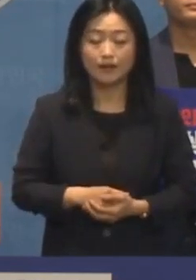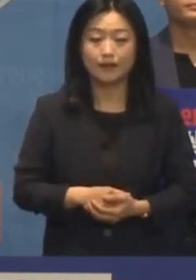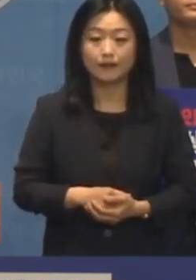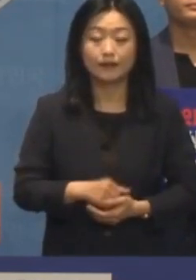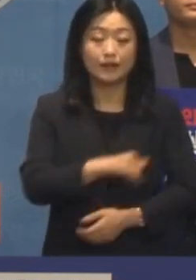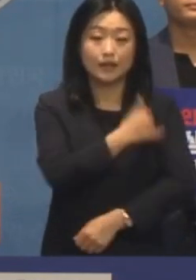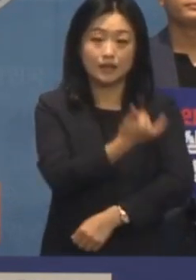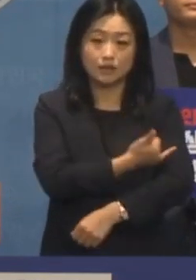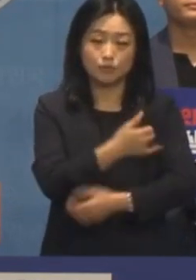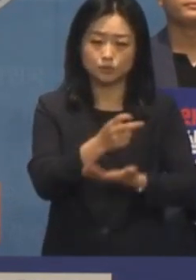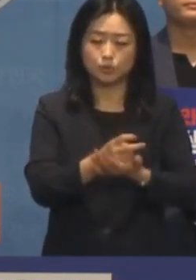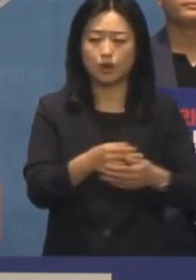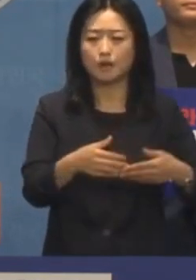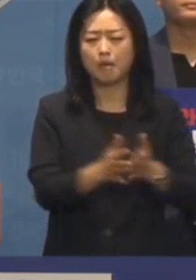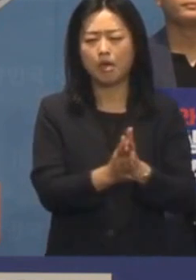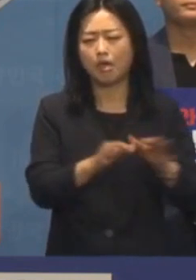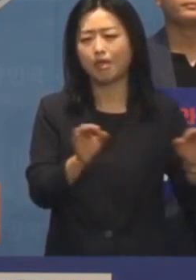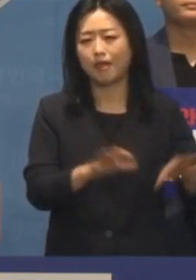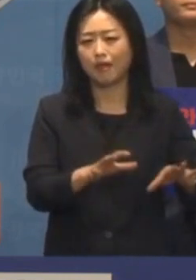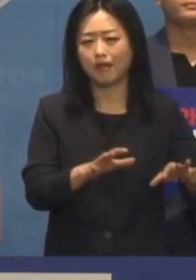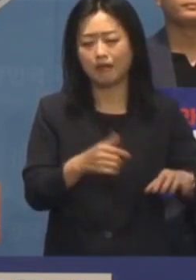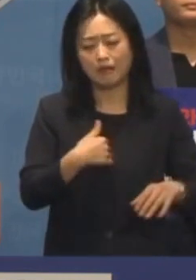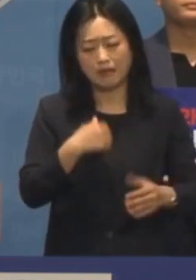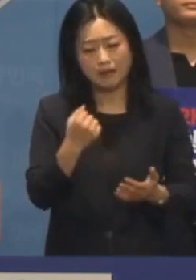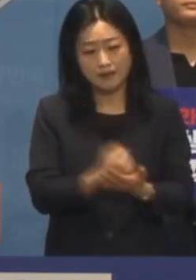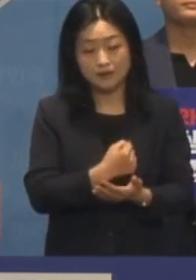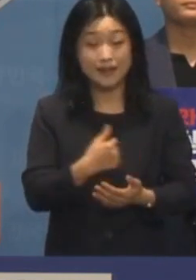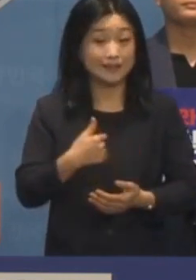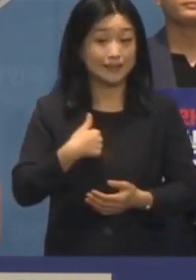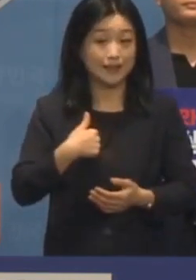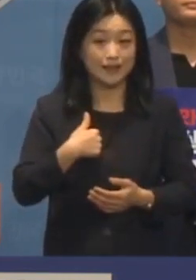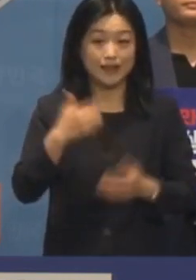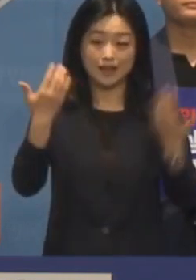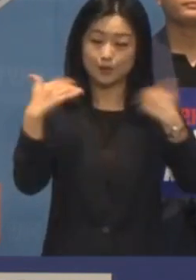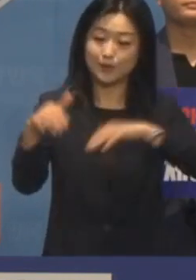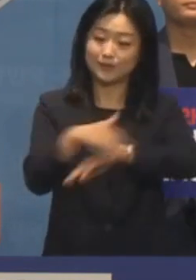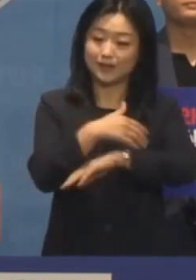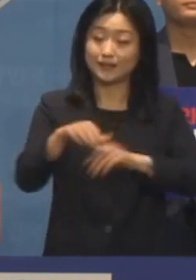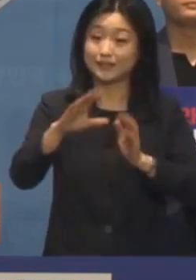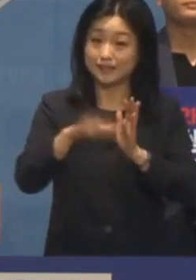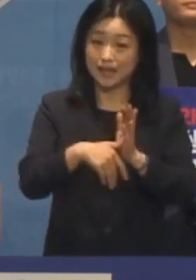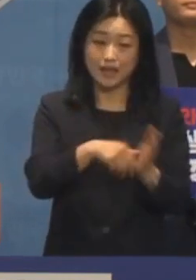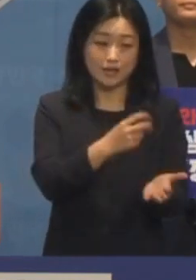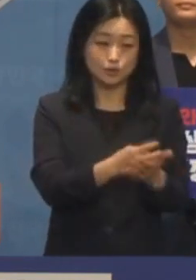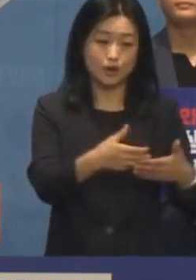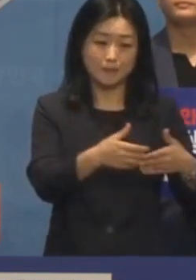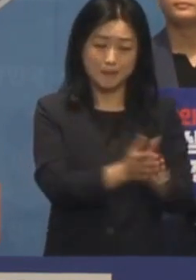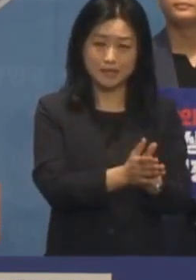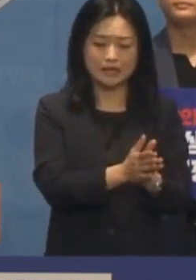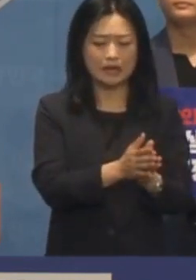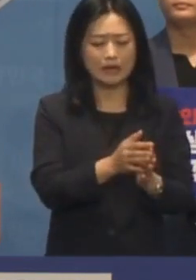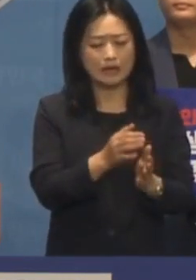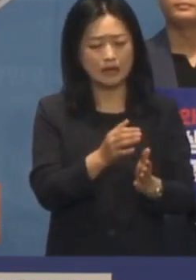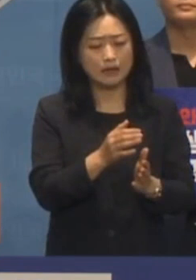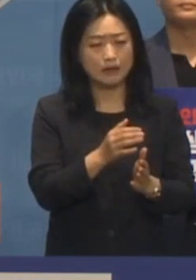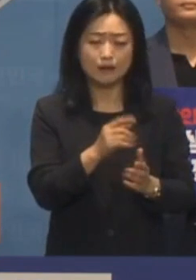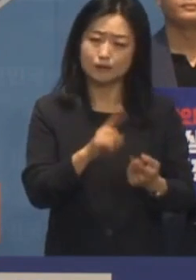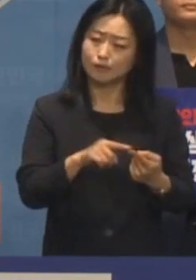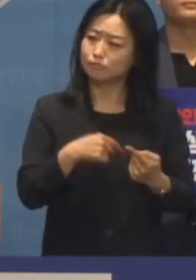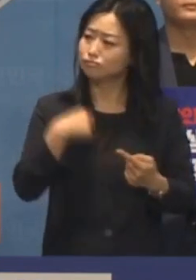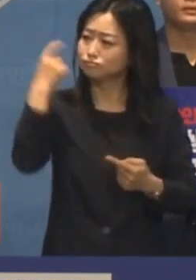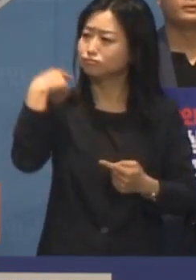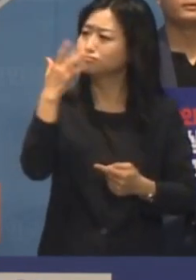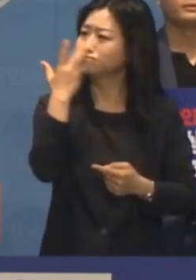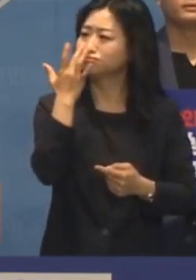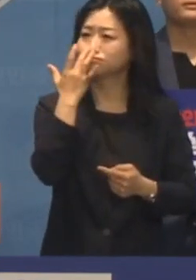쉽게 폐지되었습니다. 저는 학생 인권 조례가 있을 때 학교를 다니고 있어서 조례가 꼭 필요하다는 것을 느끼지 못하고 당연하게